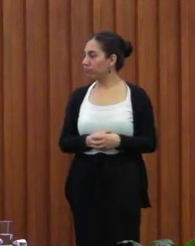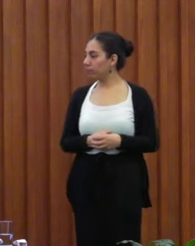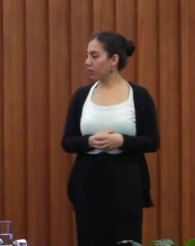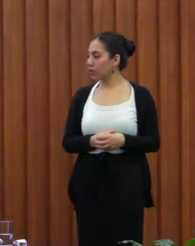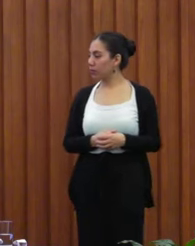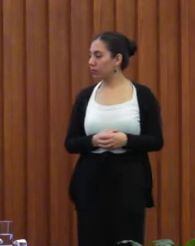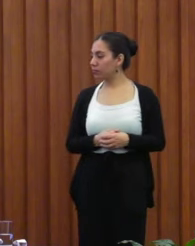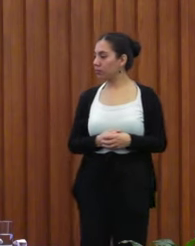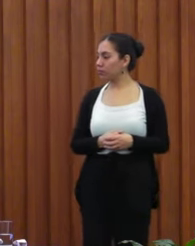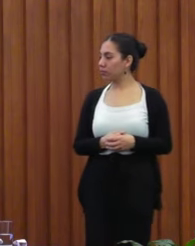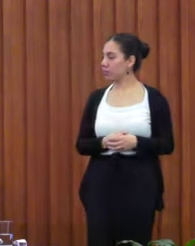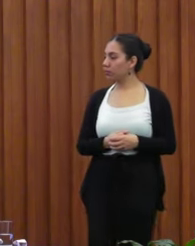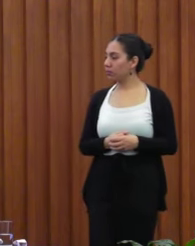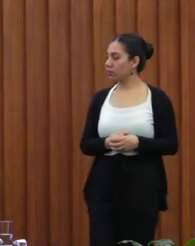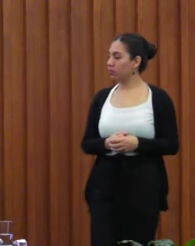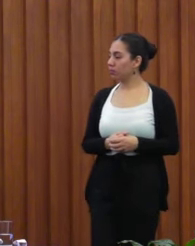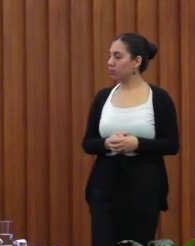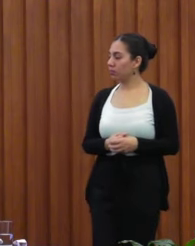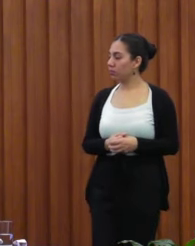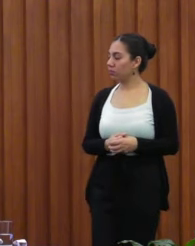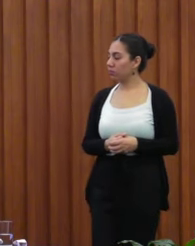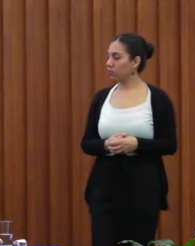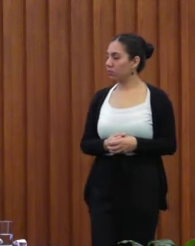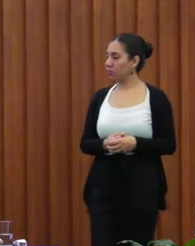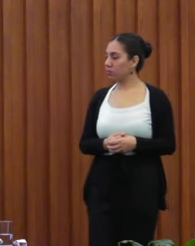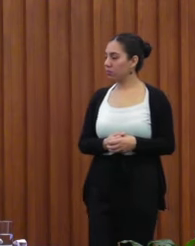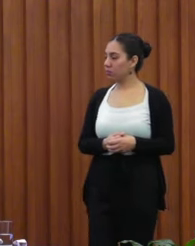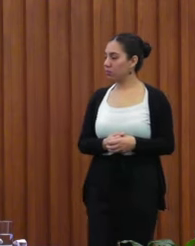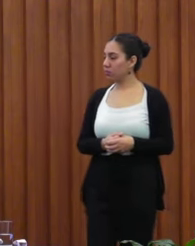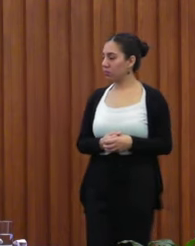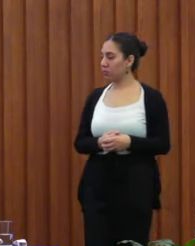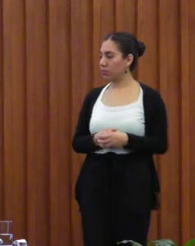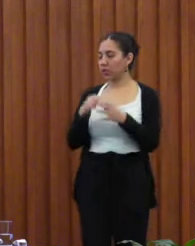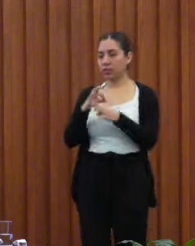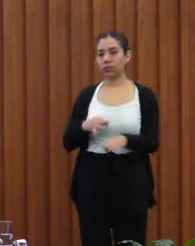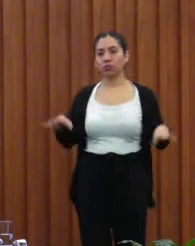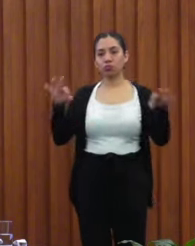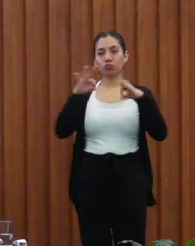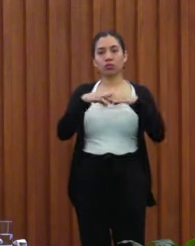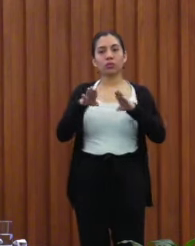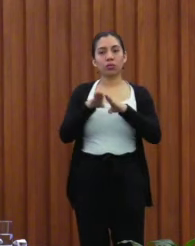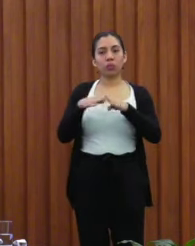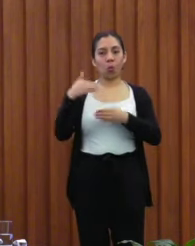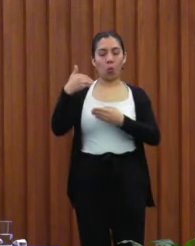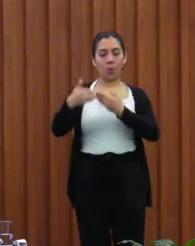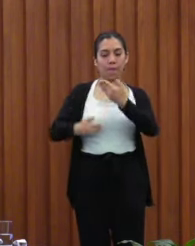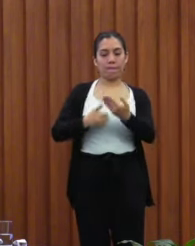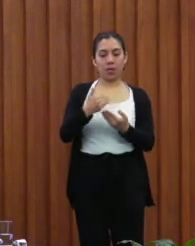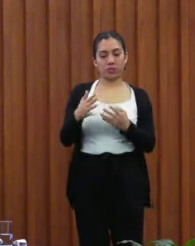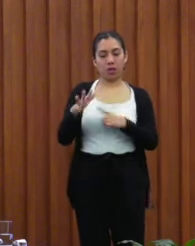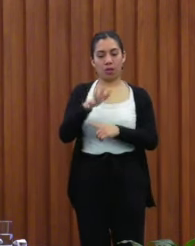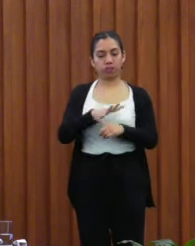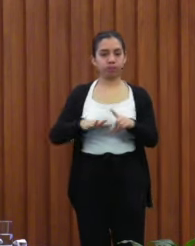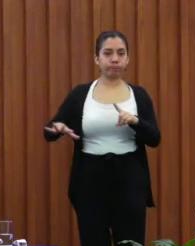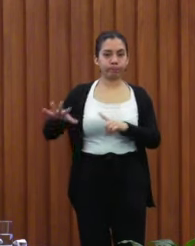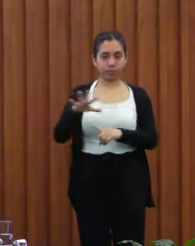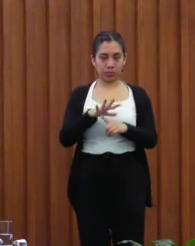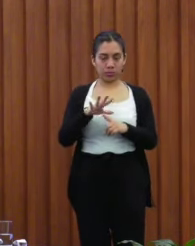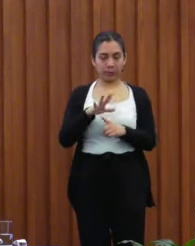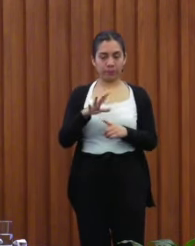mucho más esfuerzo si no avanzamos más en el contexto. Yo quiero, antes de retomar